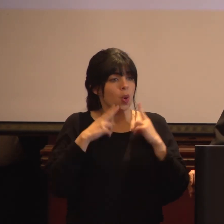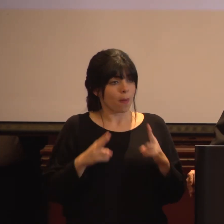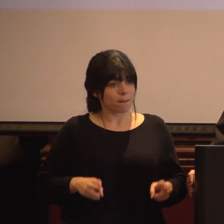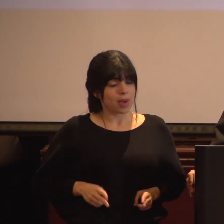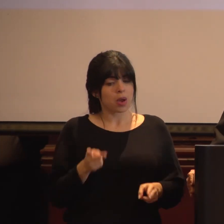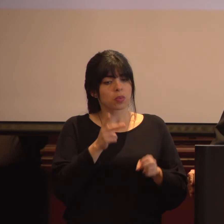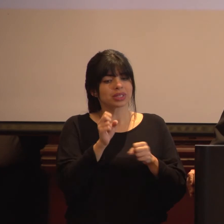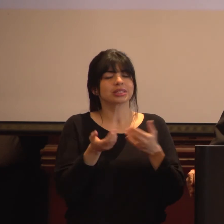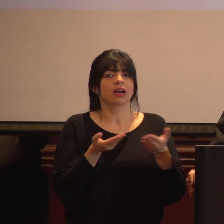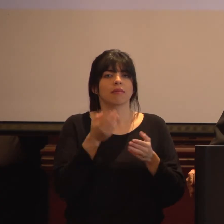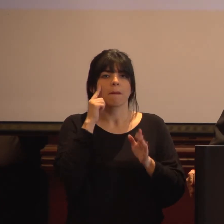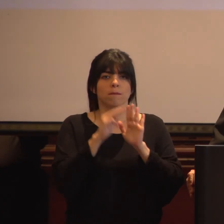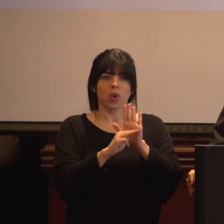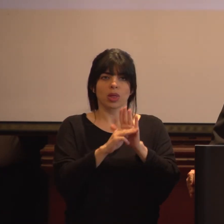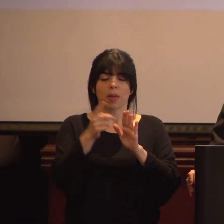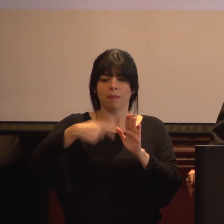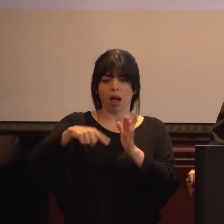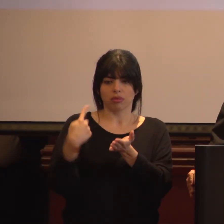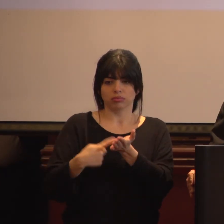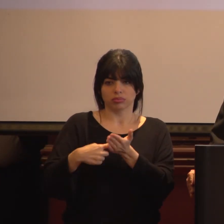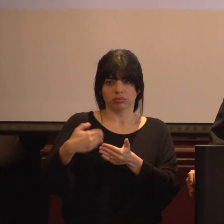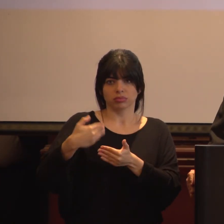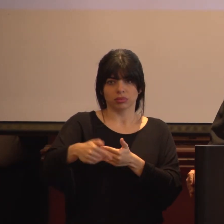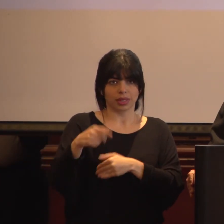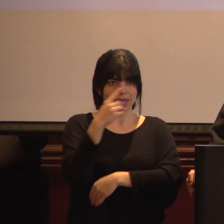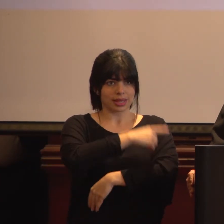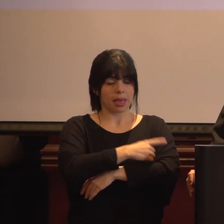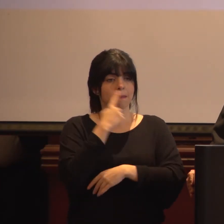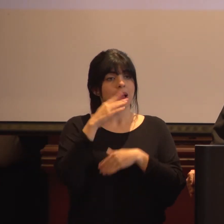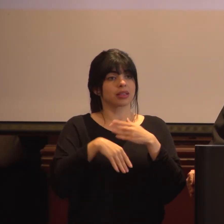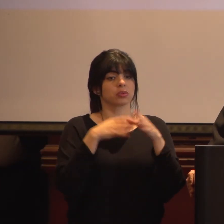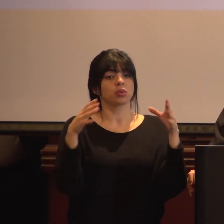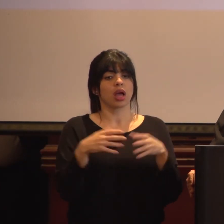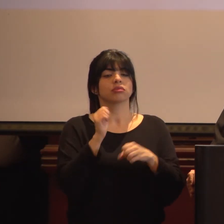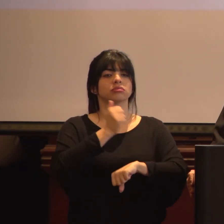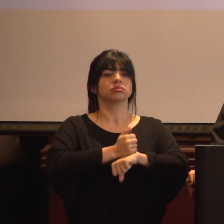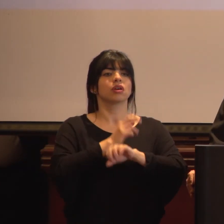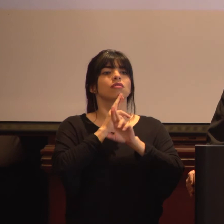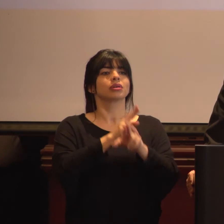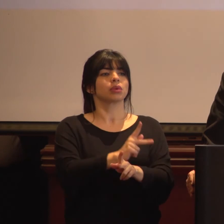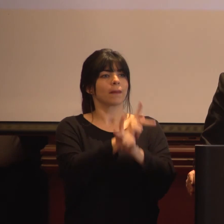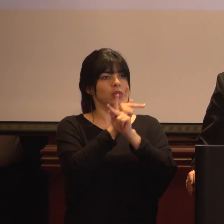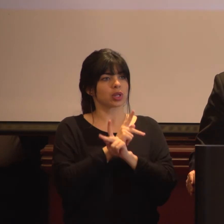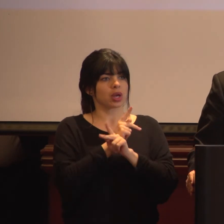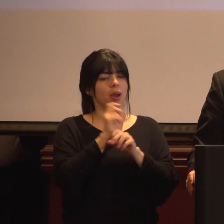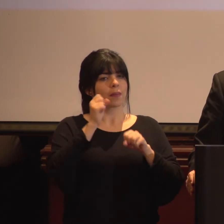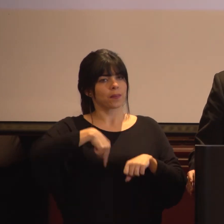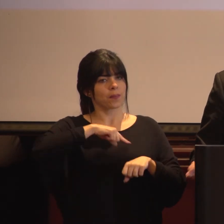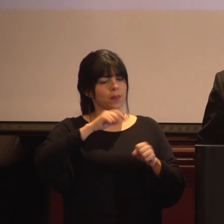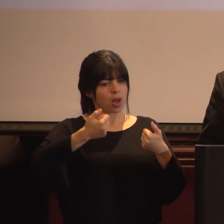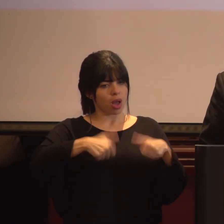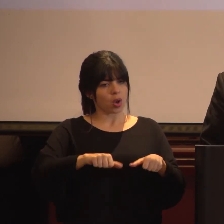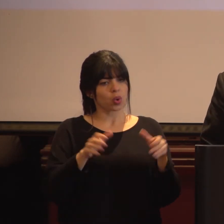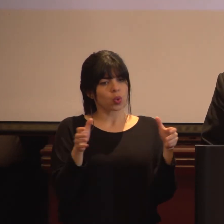pueden servir de modelo en las discusiones que encaminemos estos días para luego definir las respuestas de protección podemos acordar